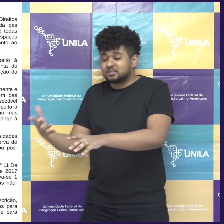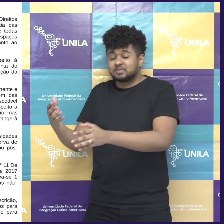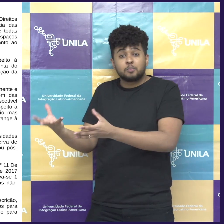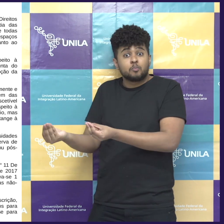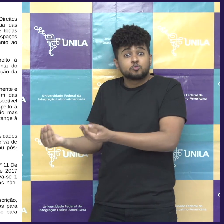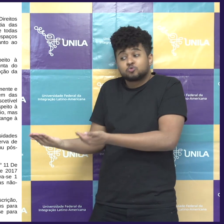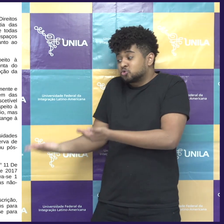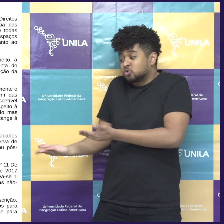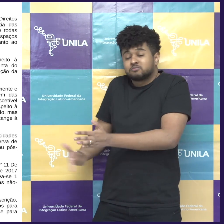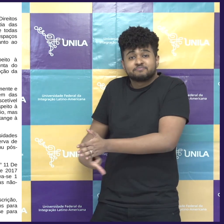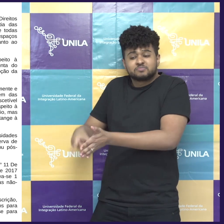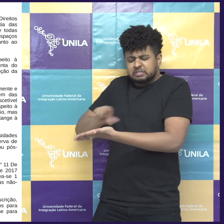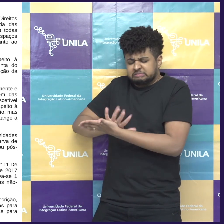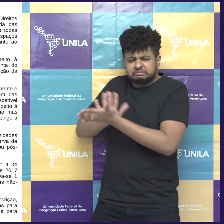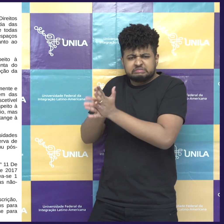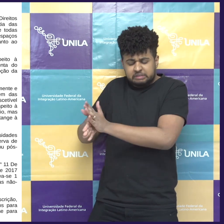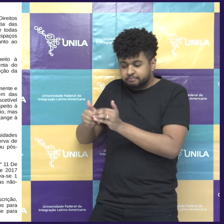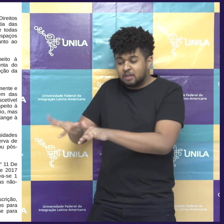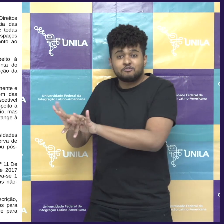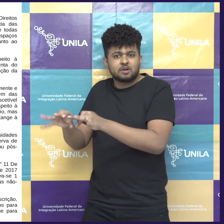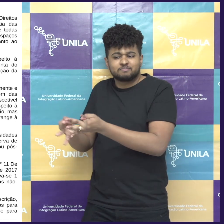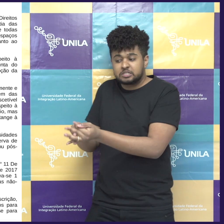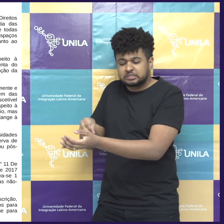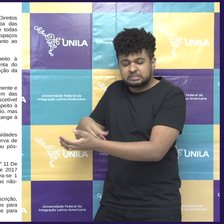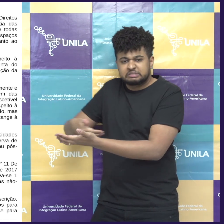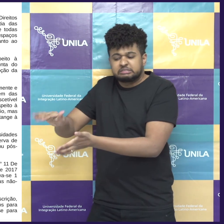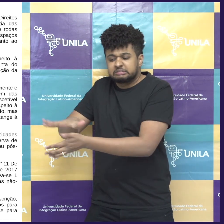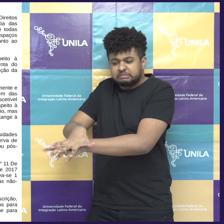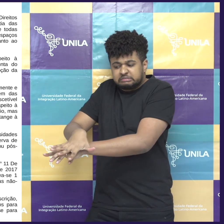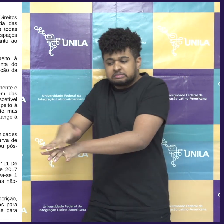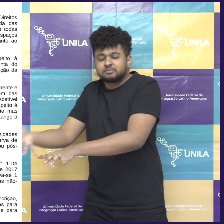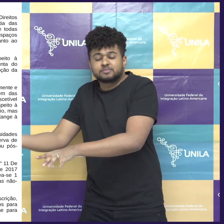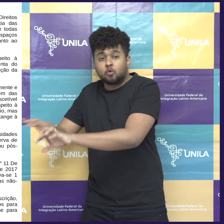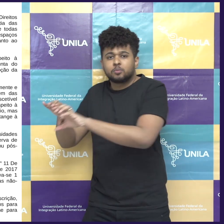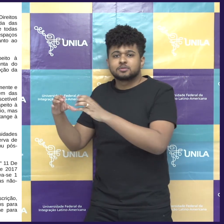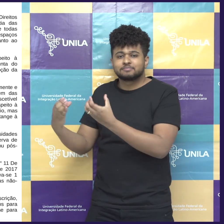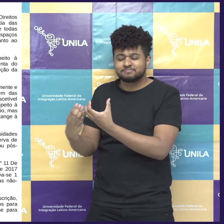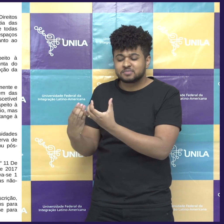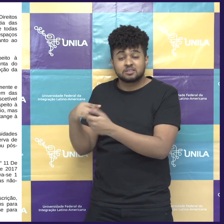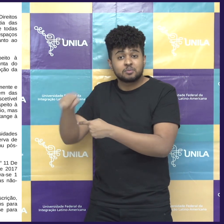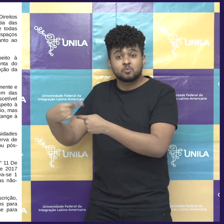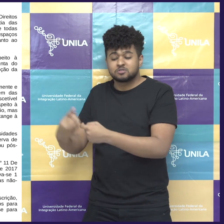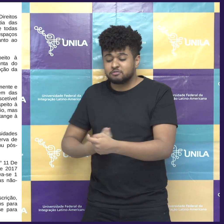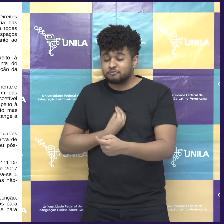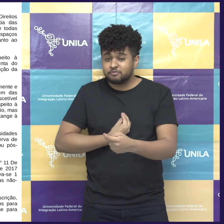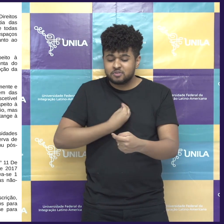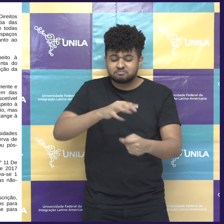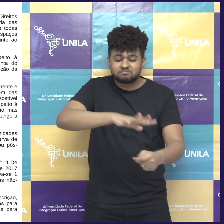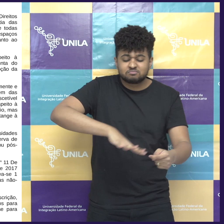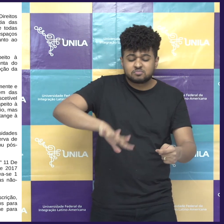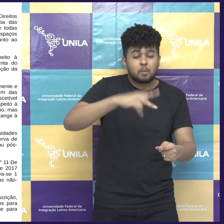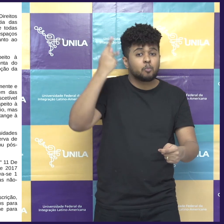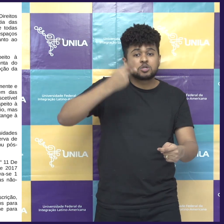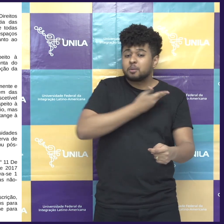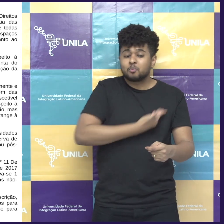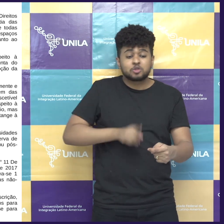e preconceituosamente do convívio familiar e comunitário e vivem à margem das principais políticas